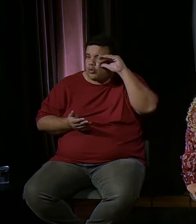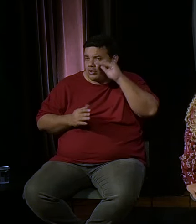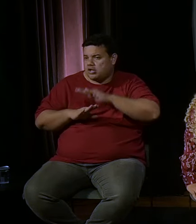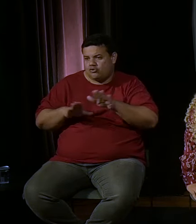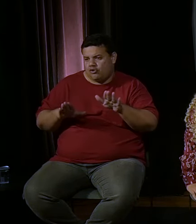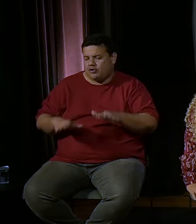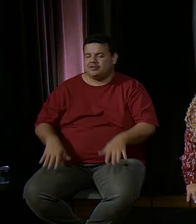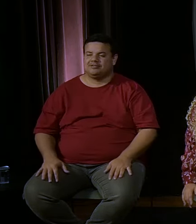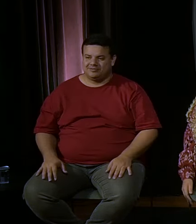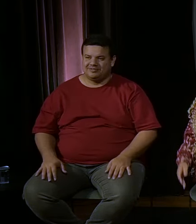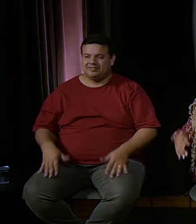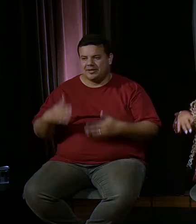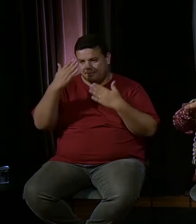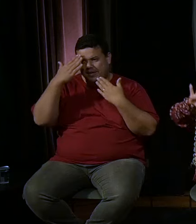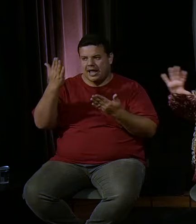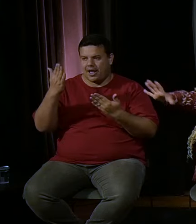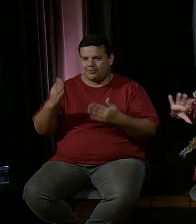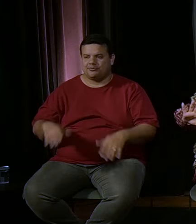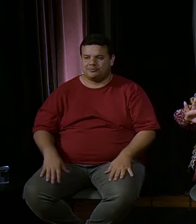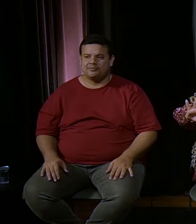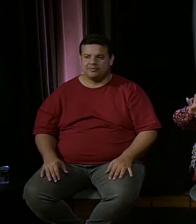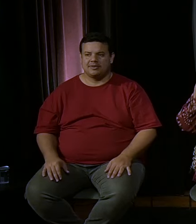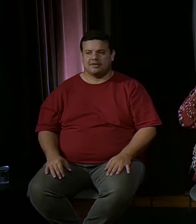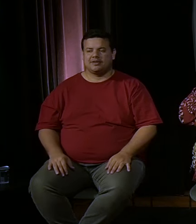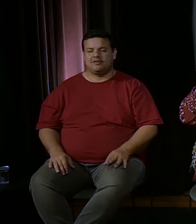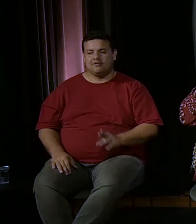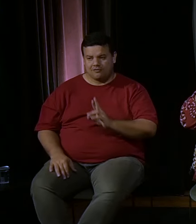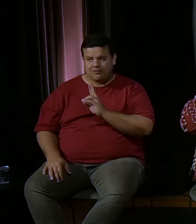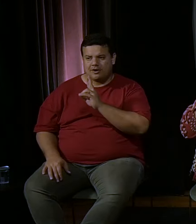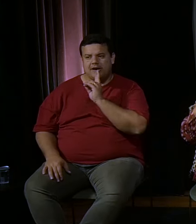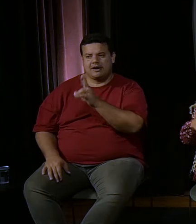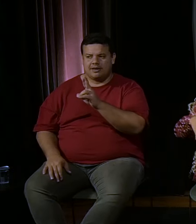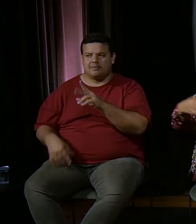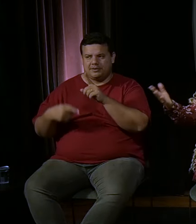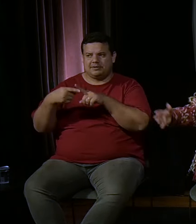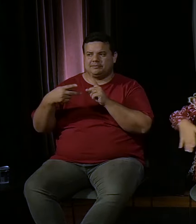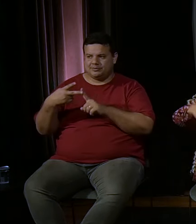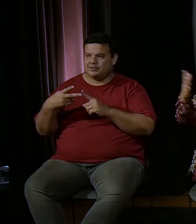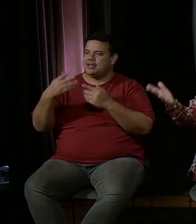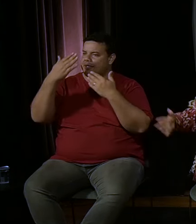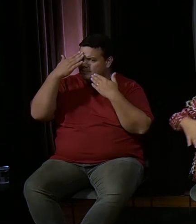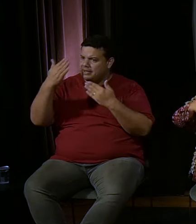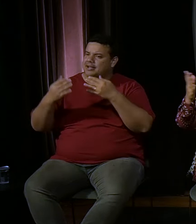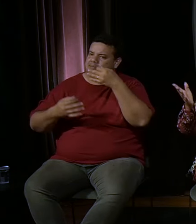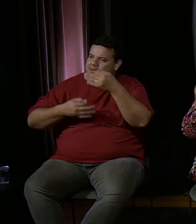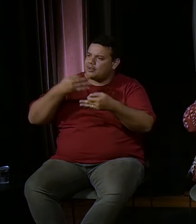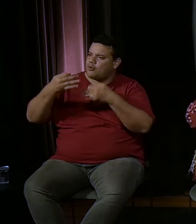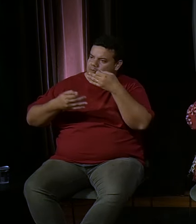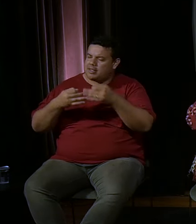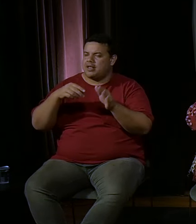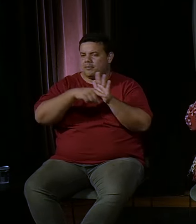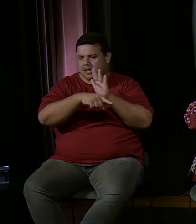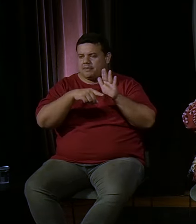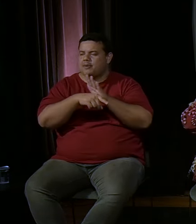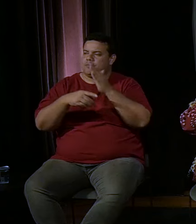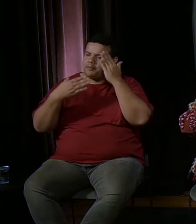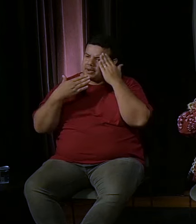mesmo. Obrigada. Vou responder as duas. Assim, obrigada pelos comentários e pelas